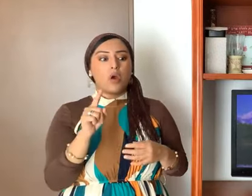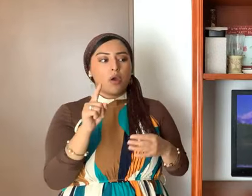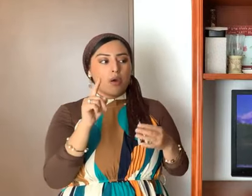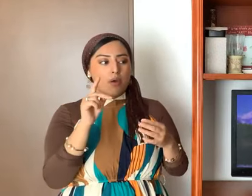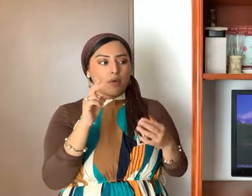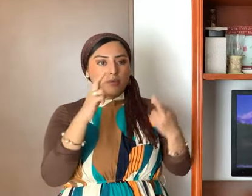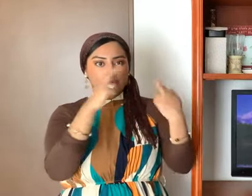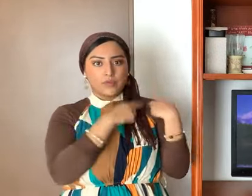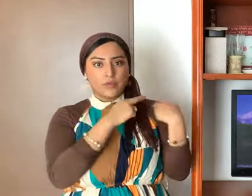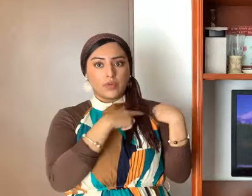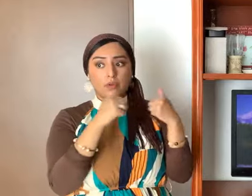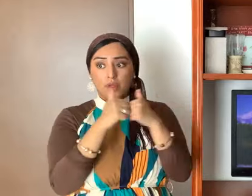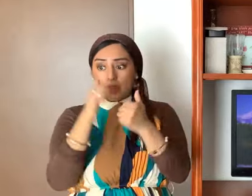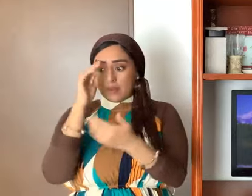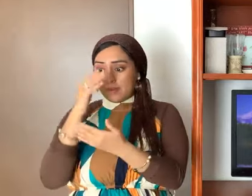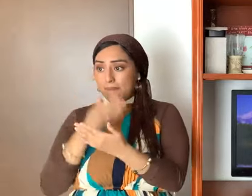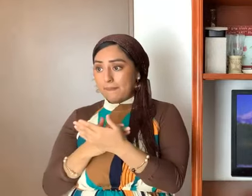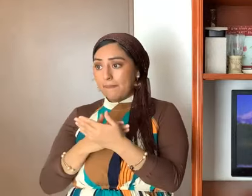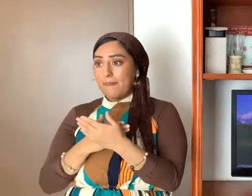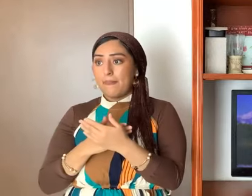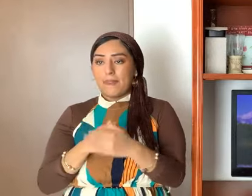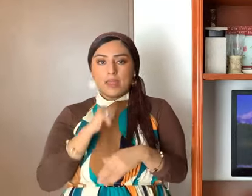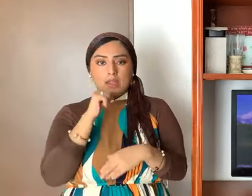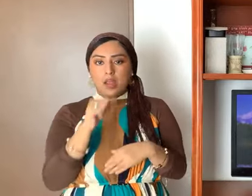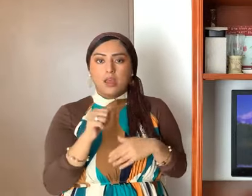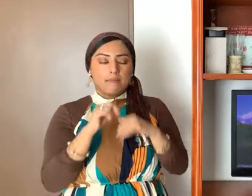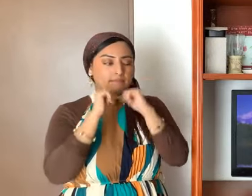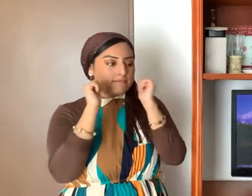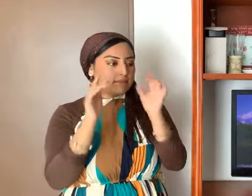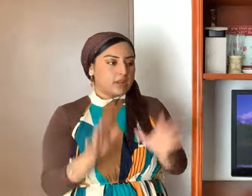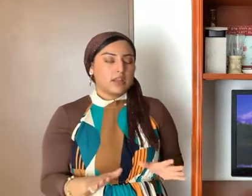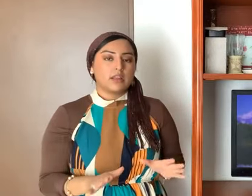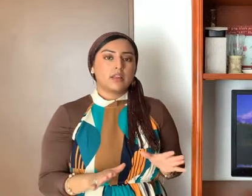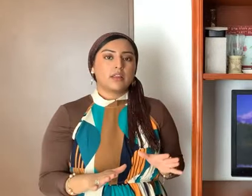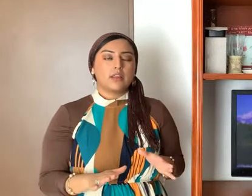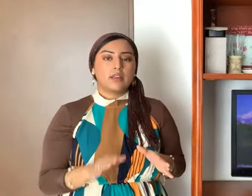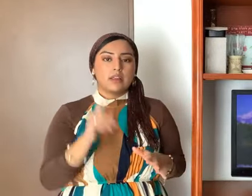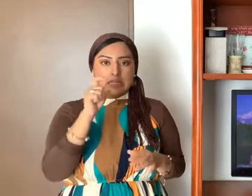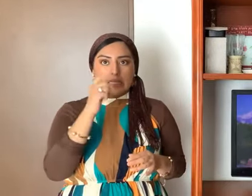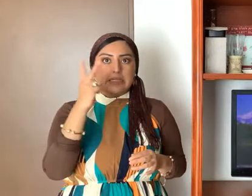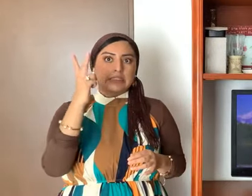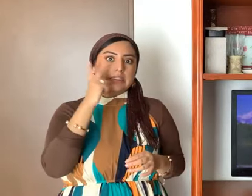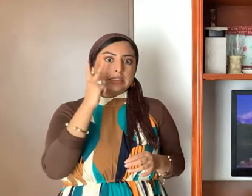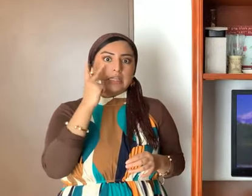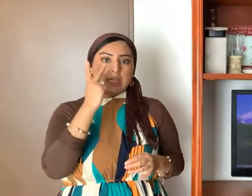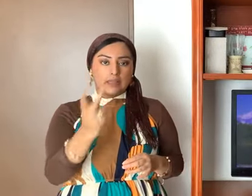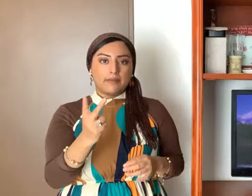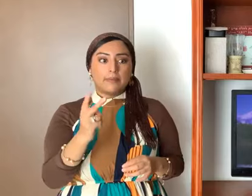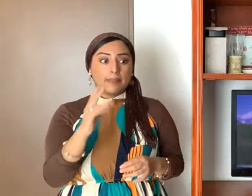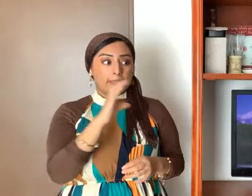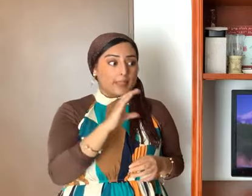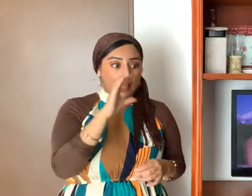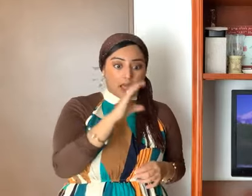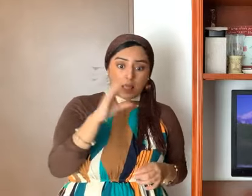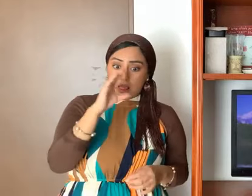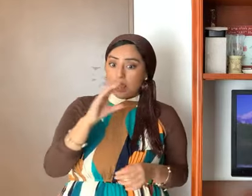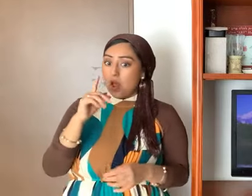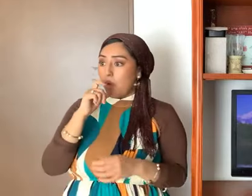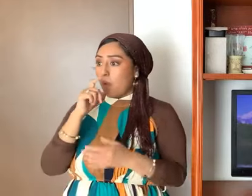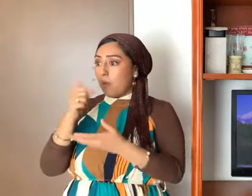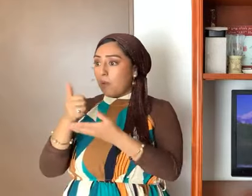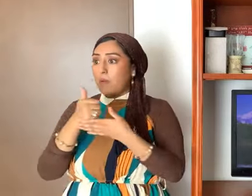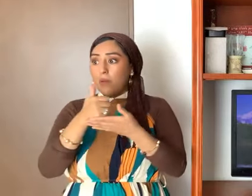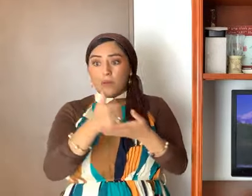obligaciones con tus hijos, no es una bendición. Y tienes que darte cuenta. Andas buscando quien